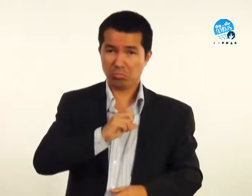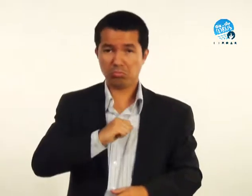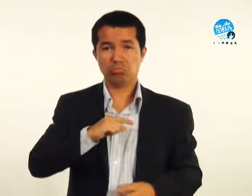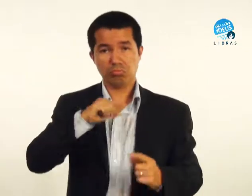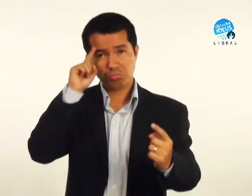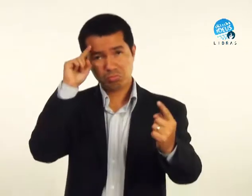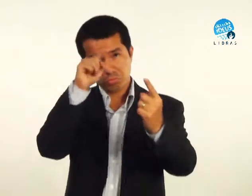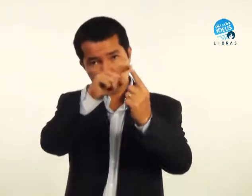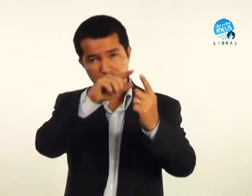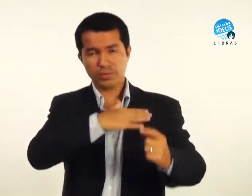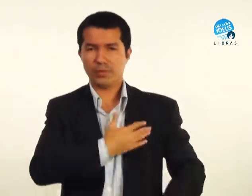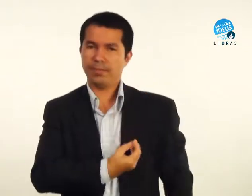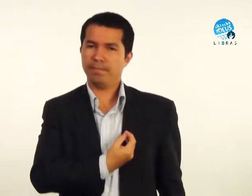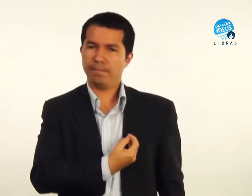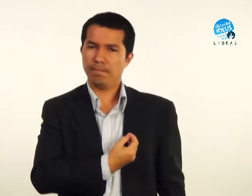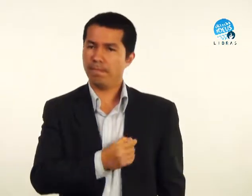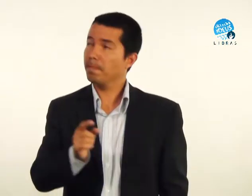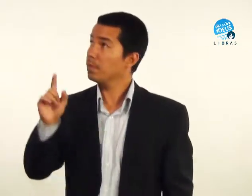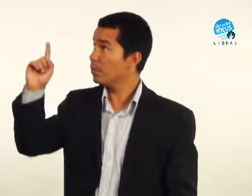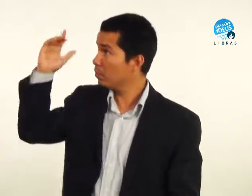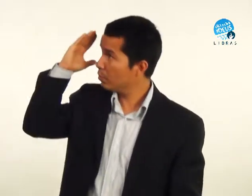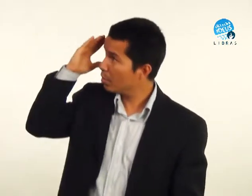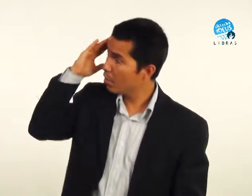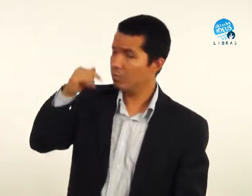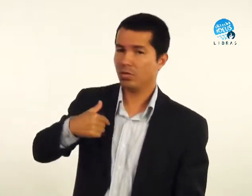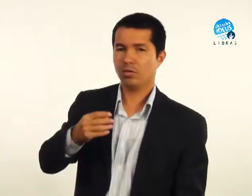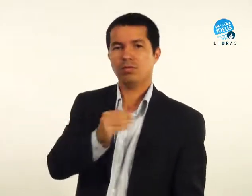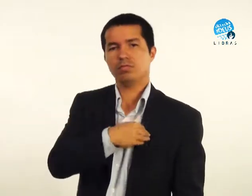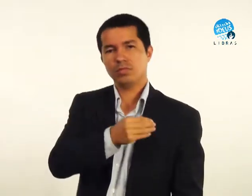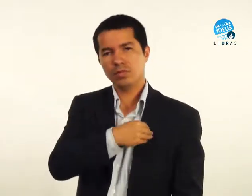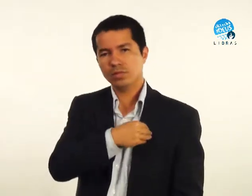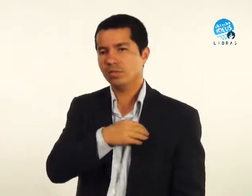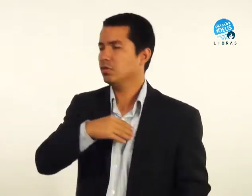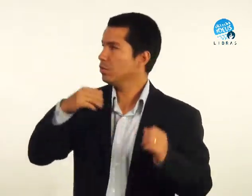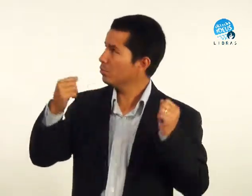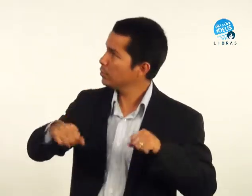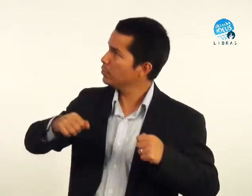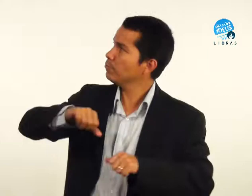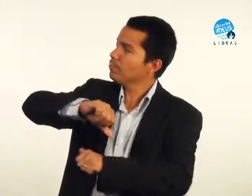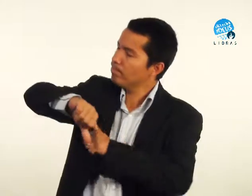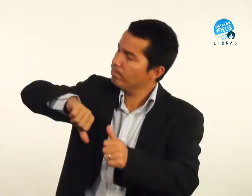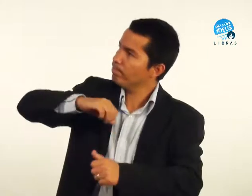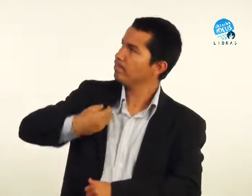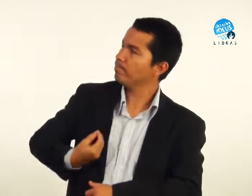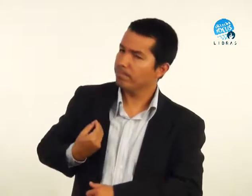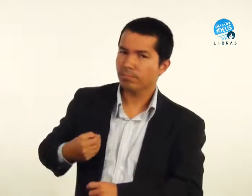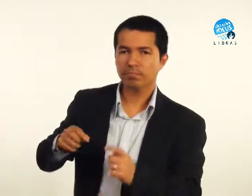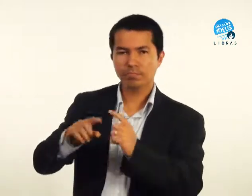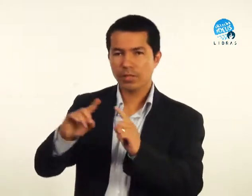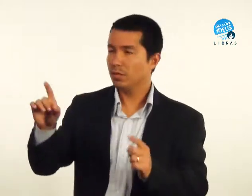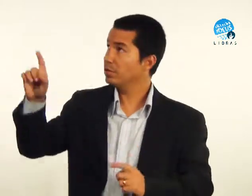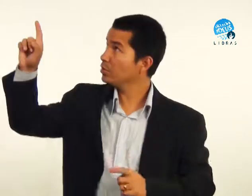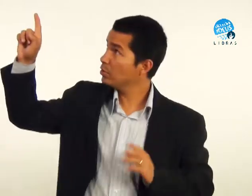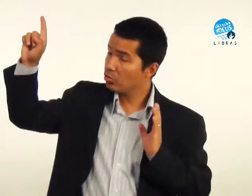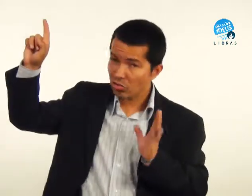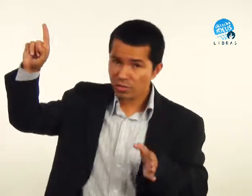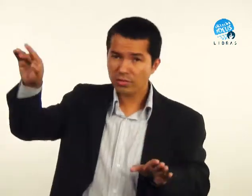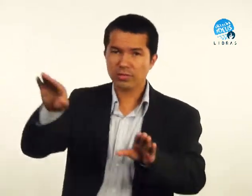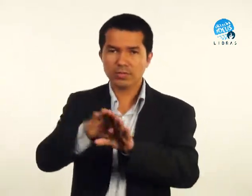Evangelho. Deus me ama e tem um propósito para a minha vida. Ele sabe que eu sou pecador e que